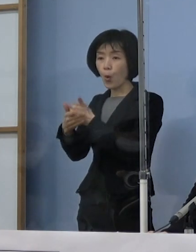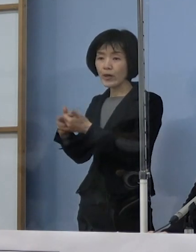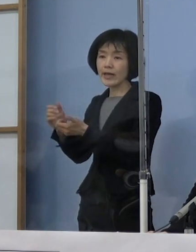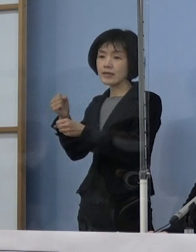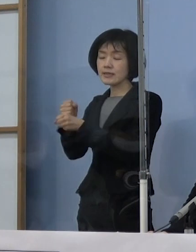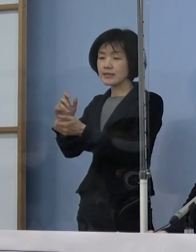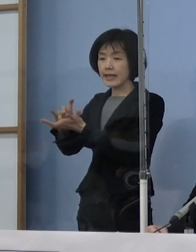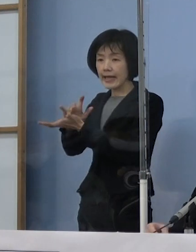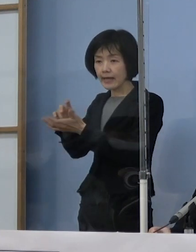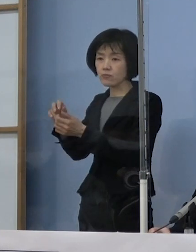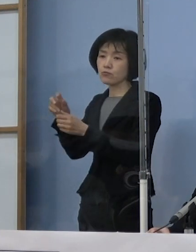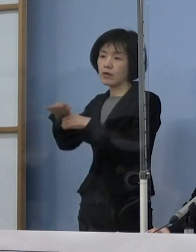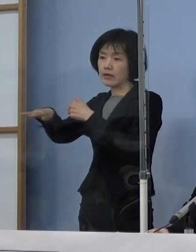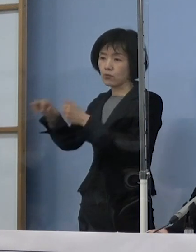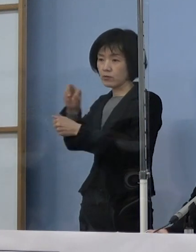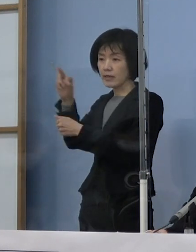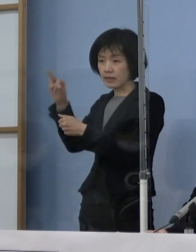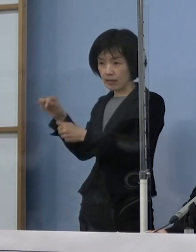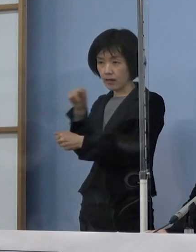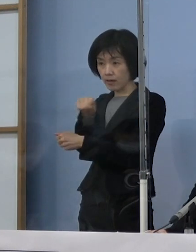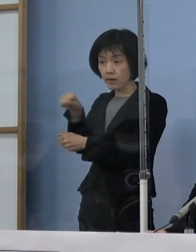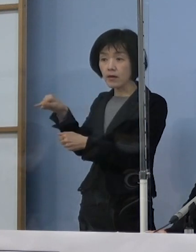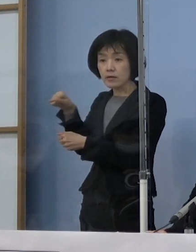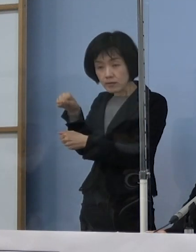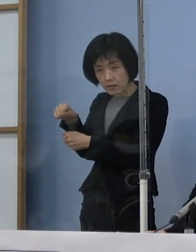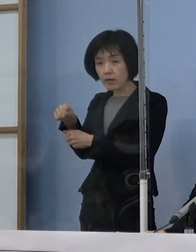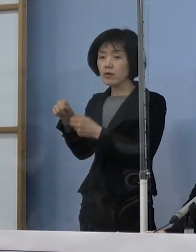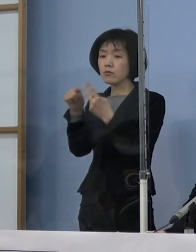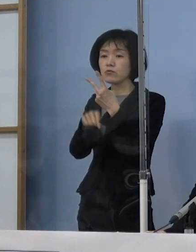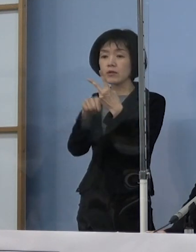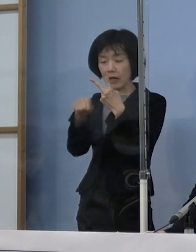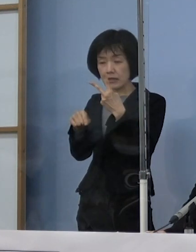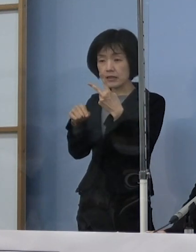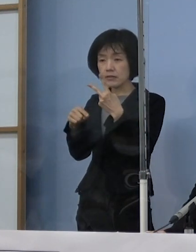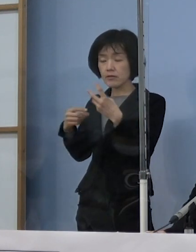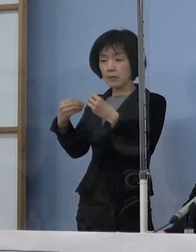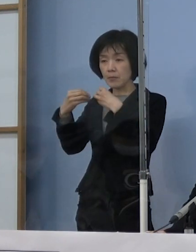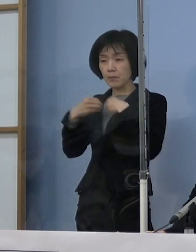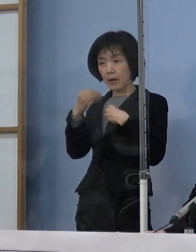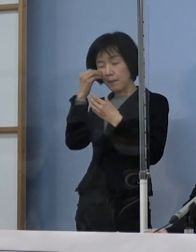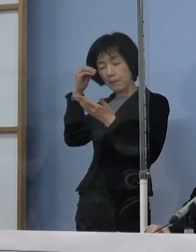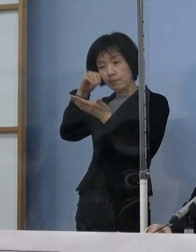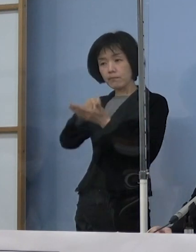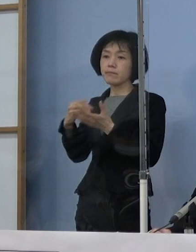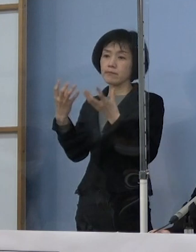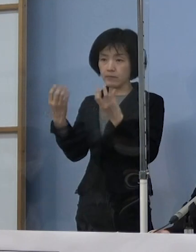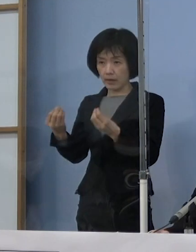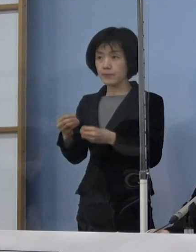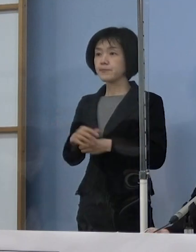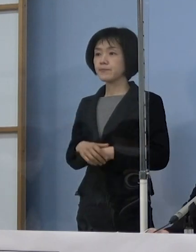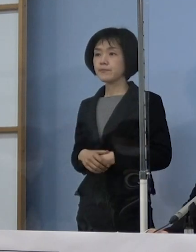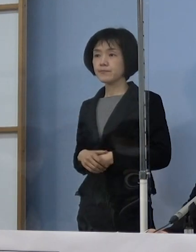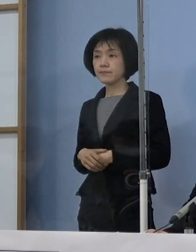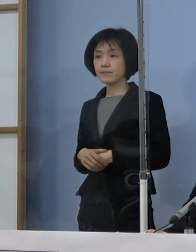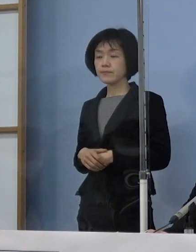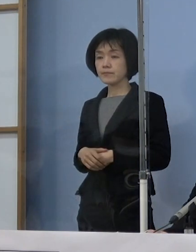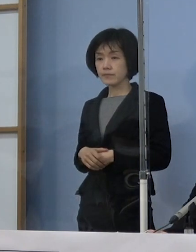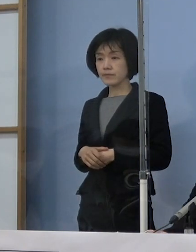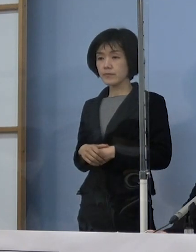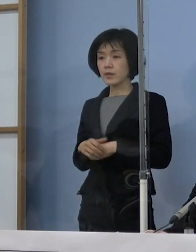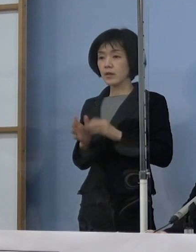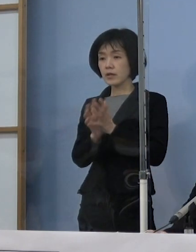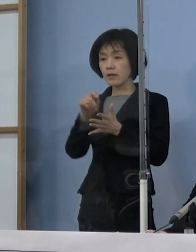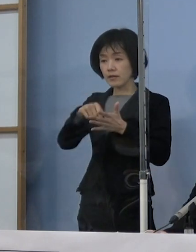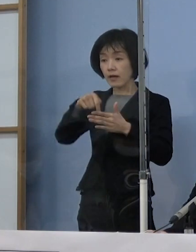センターの検査により2名の新型コロナウイルス感染者の発生が確認されました。県内